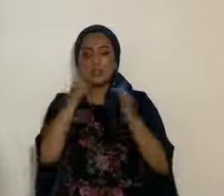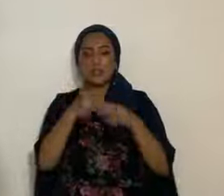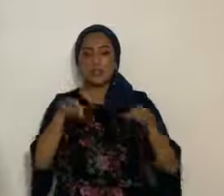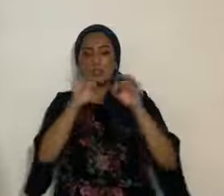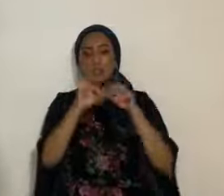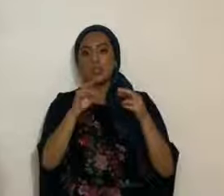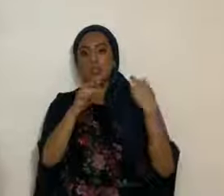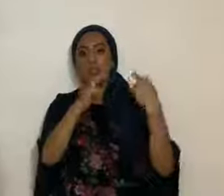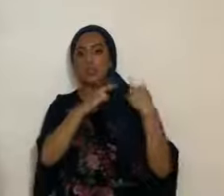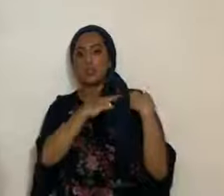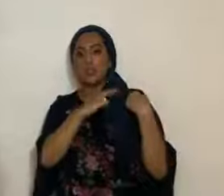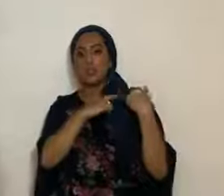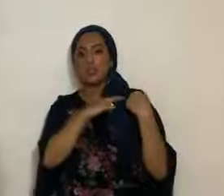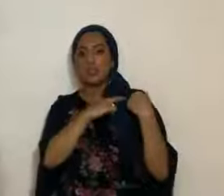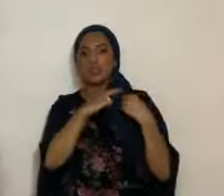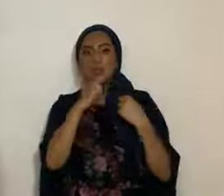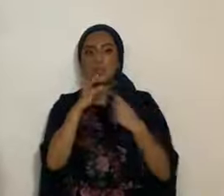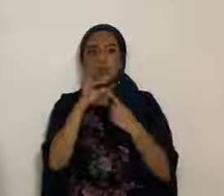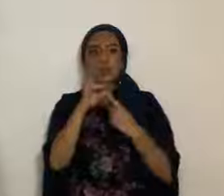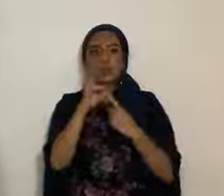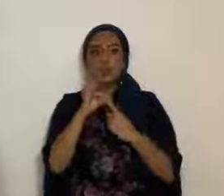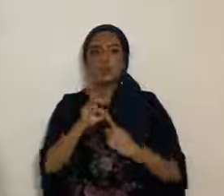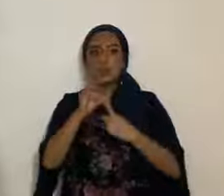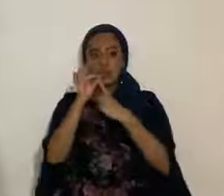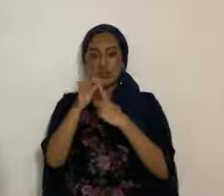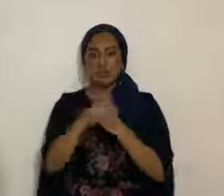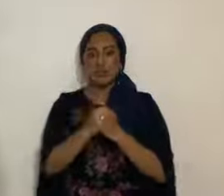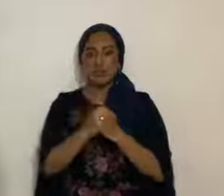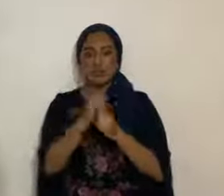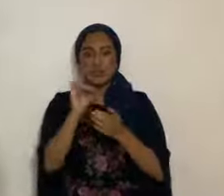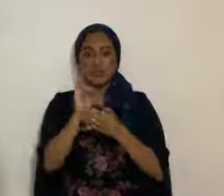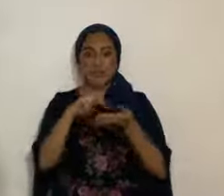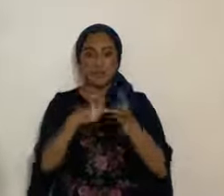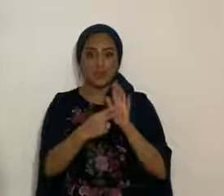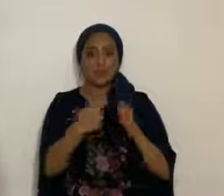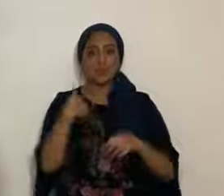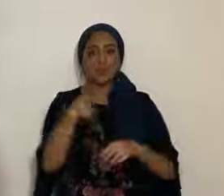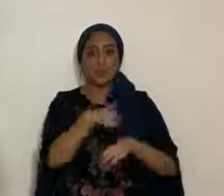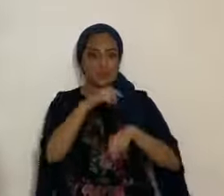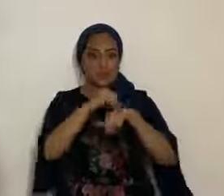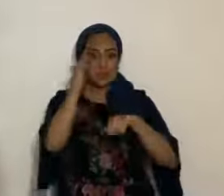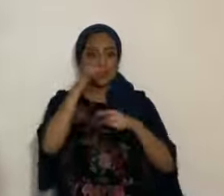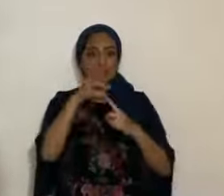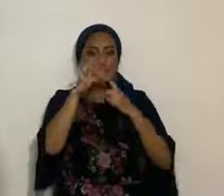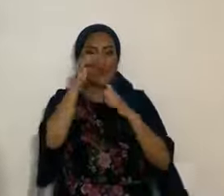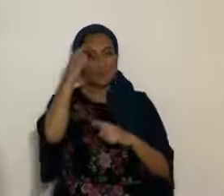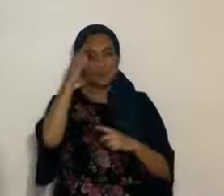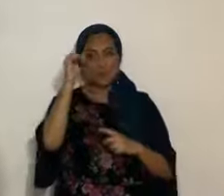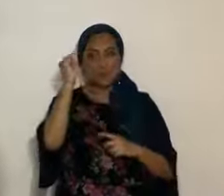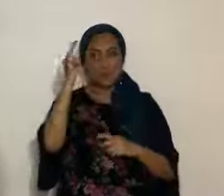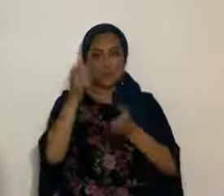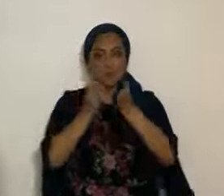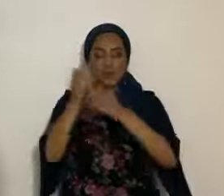responsabilidad y sobre todo el privilegio que implica ser llamado al servicio del Rey de Reyes. Por